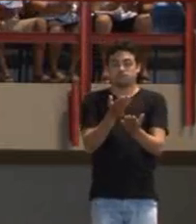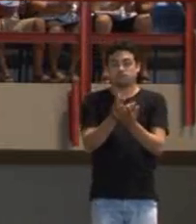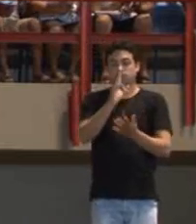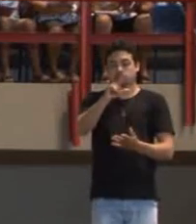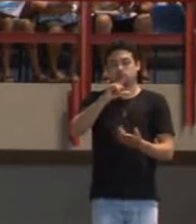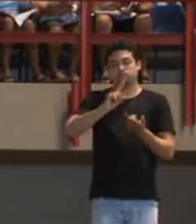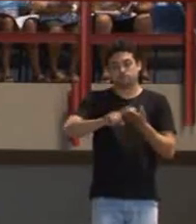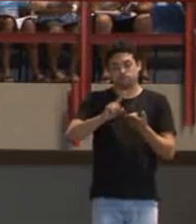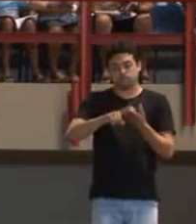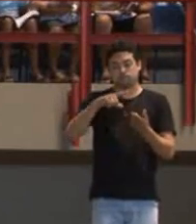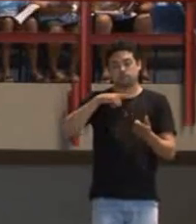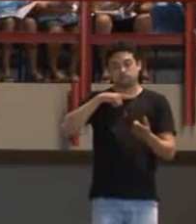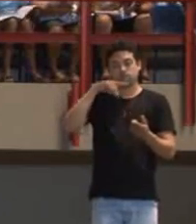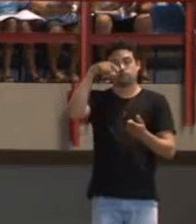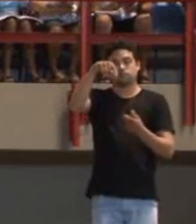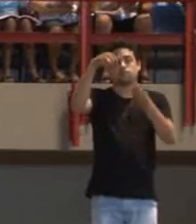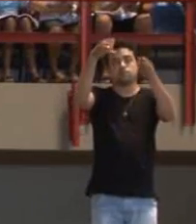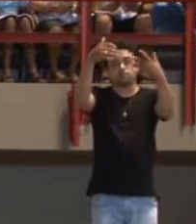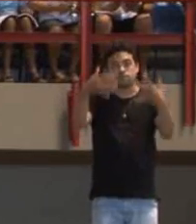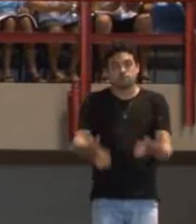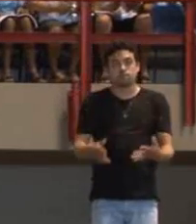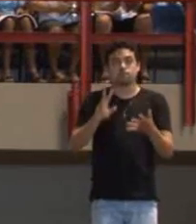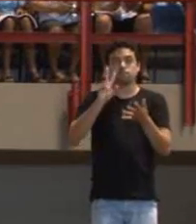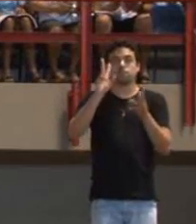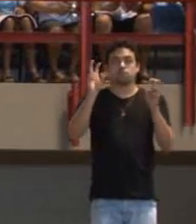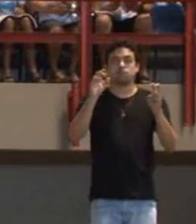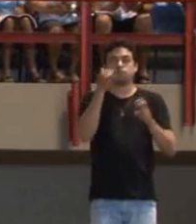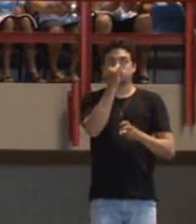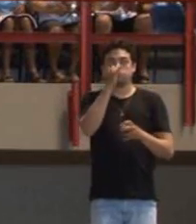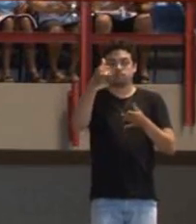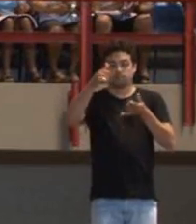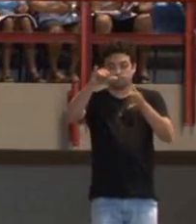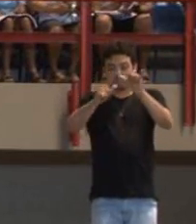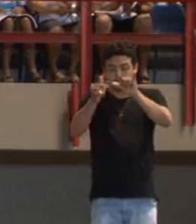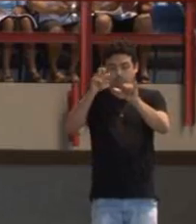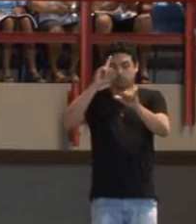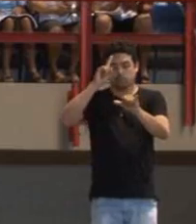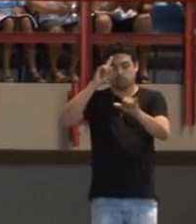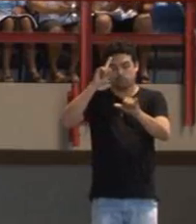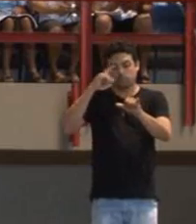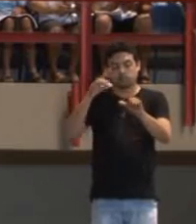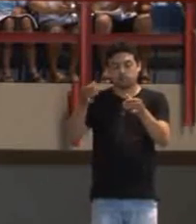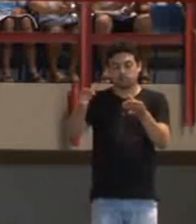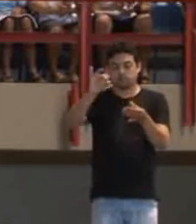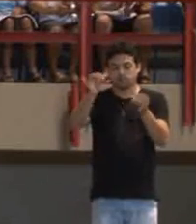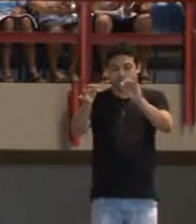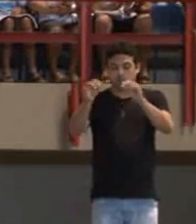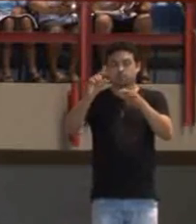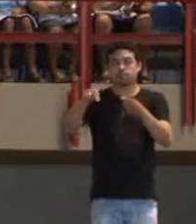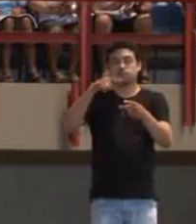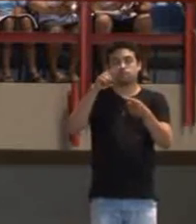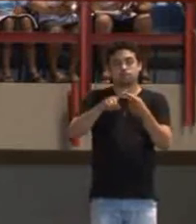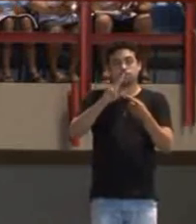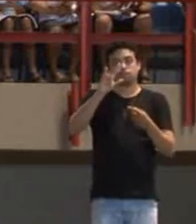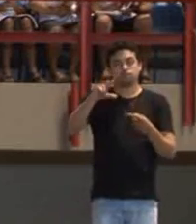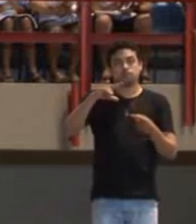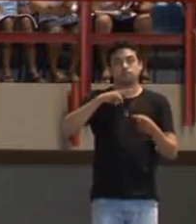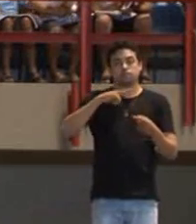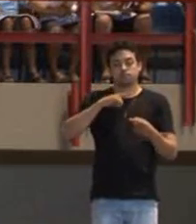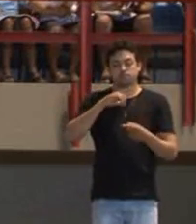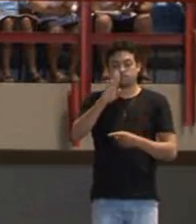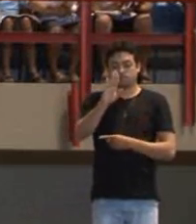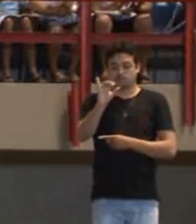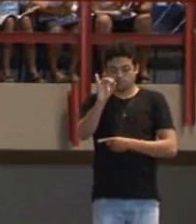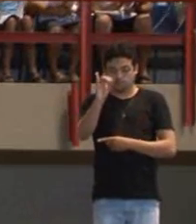vai ser uma aula baseada em energias químicas do cotidiano, aí nós vamos estudar os